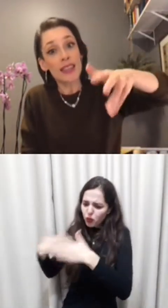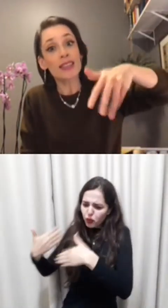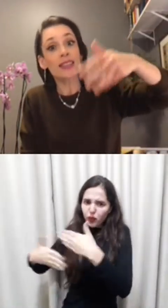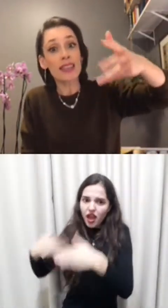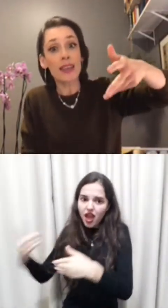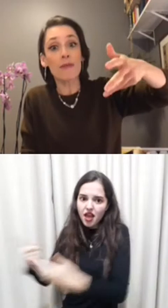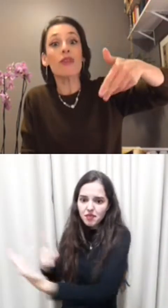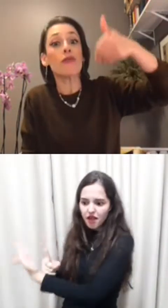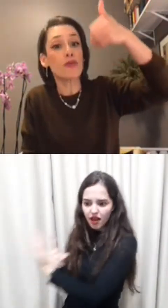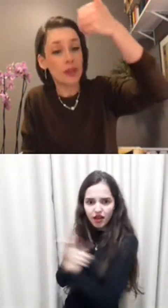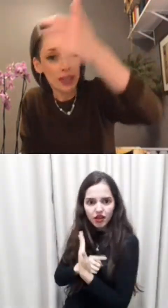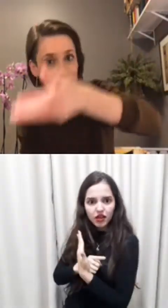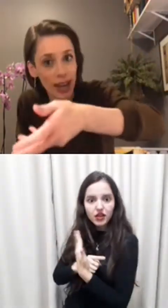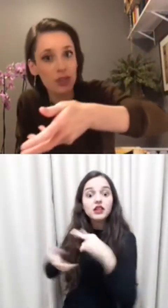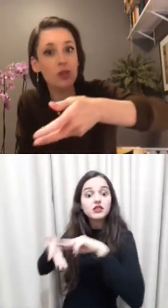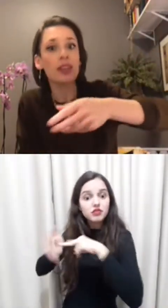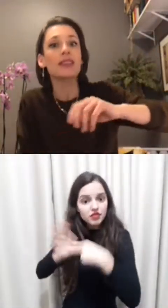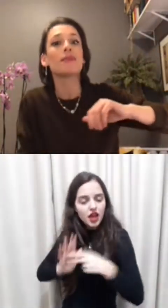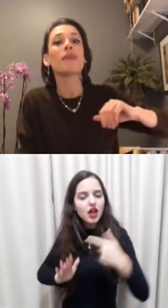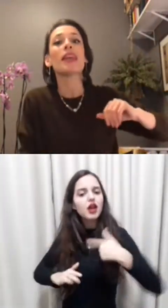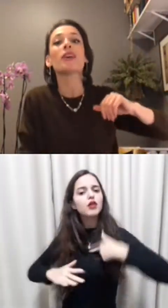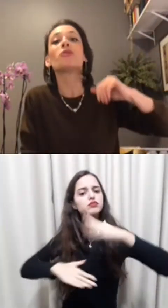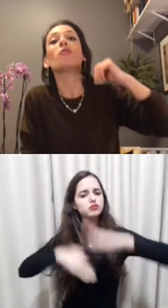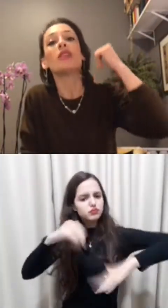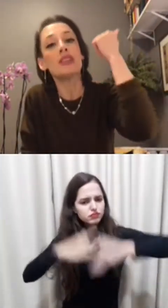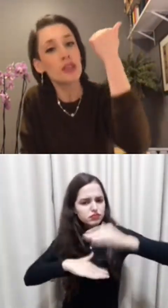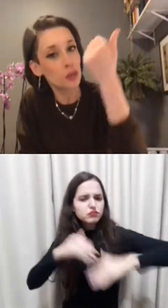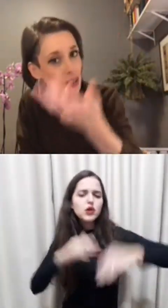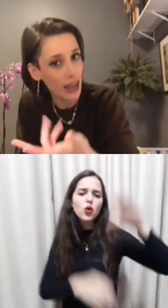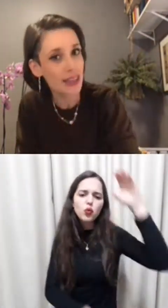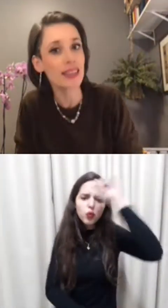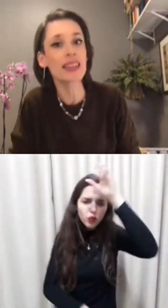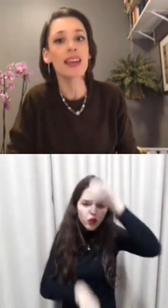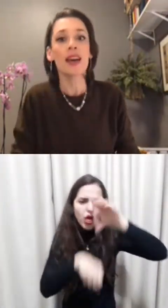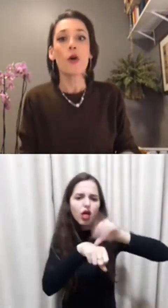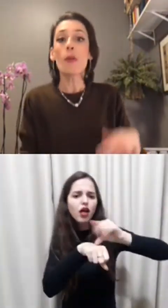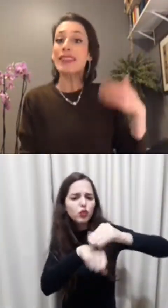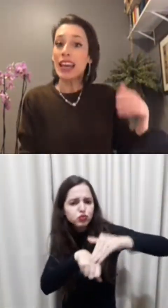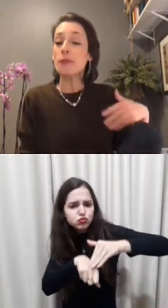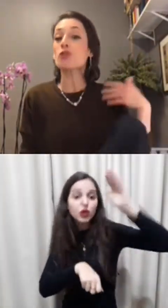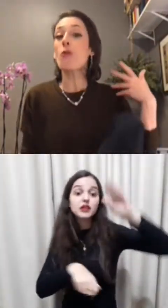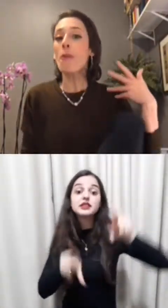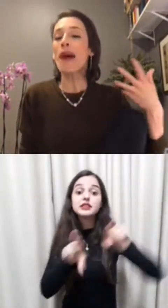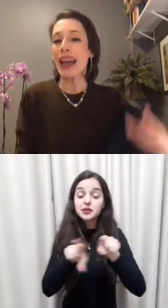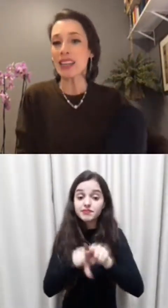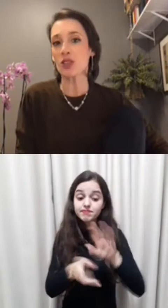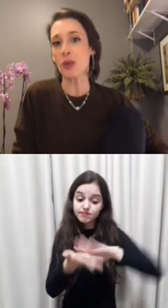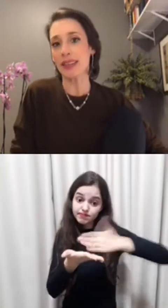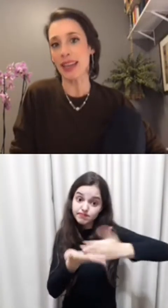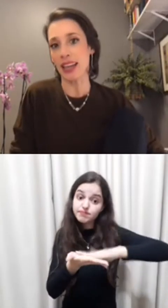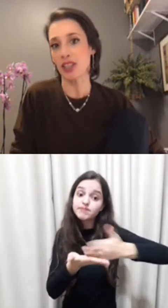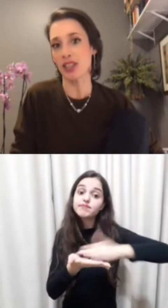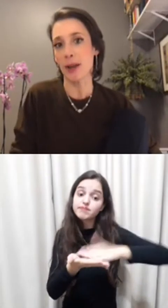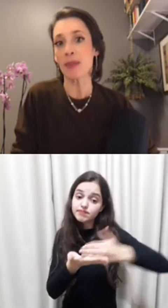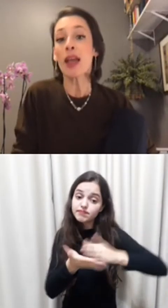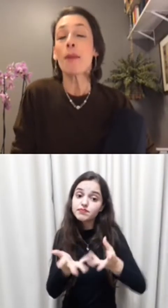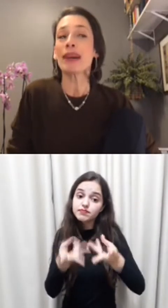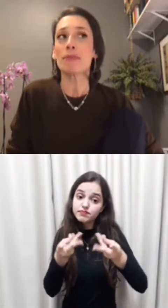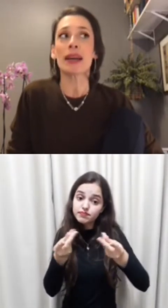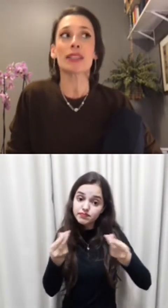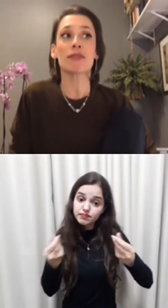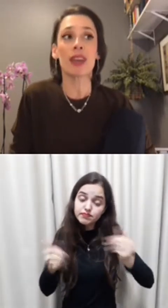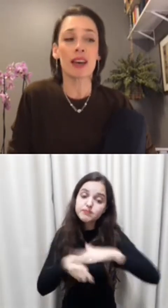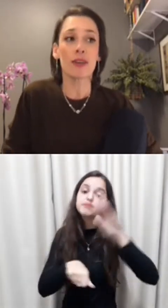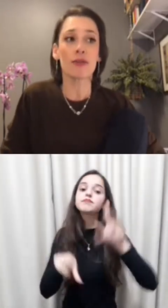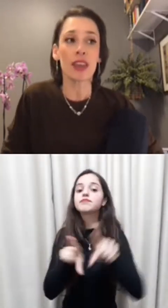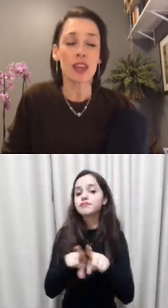você fosse atrás de conhecimento e se tornasse uma intérprete com mais qualidade, né?